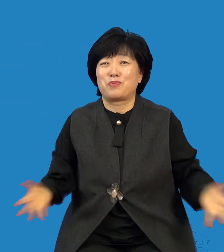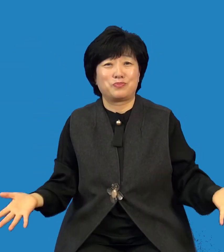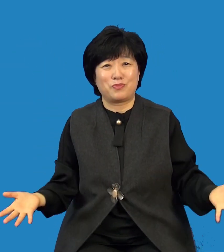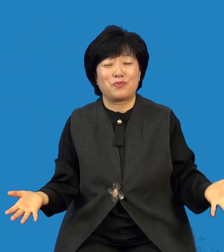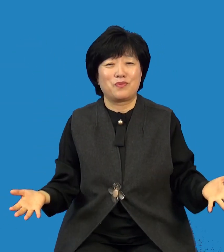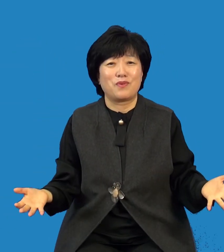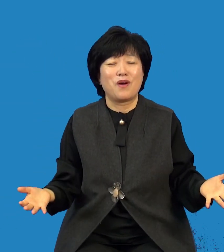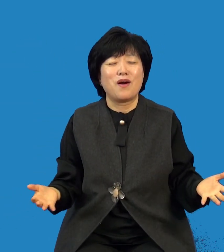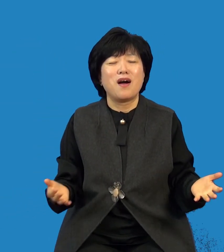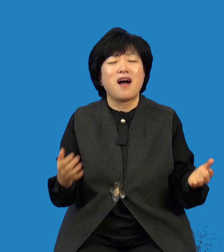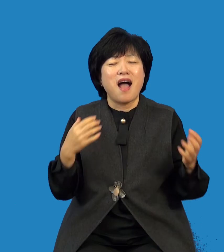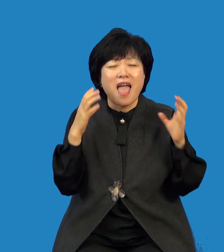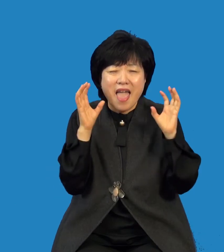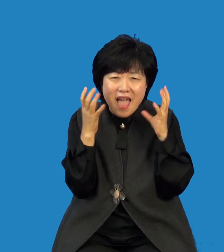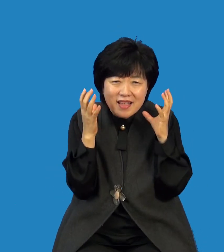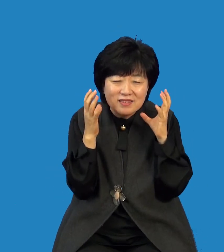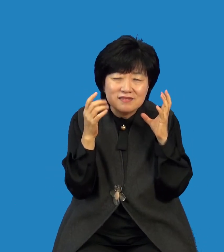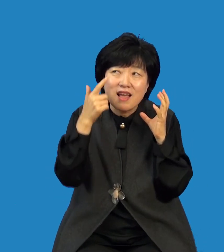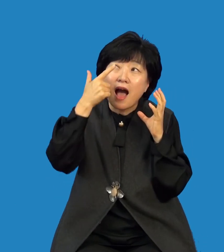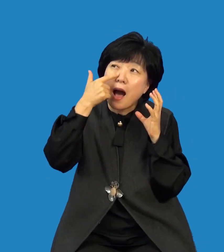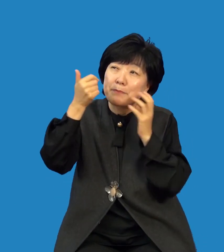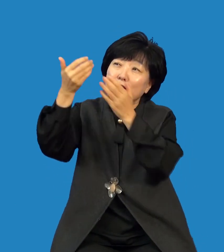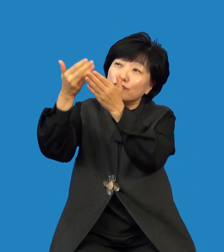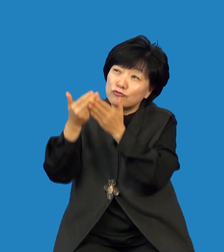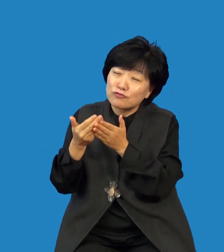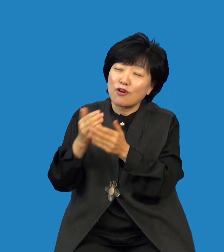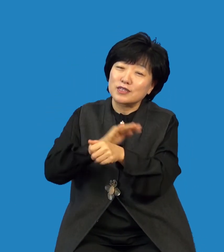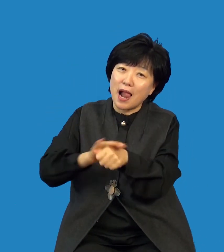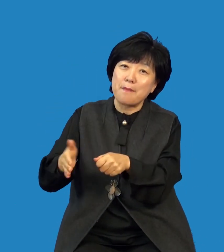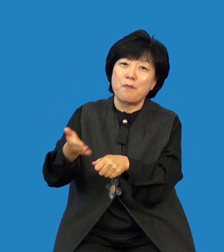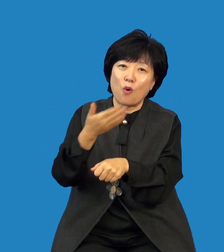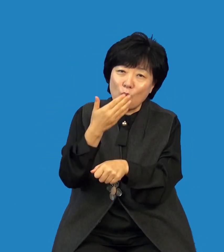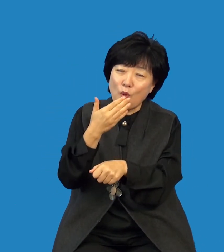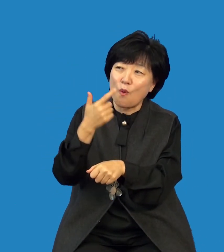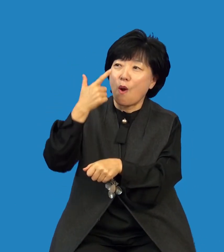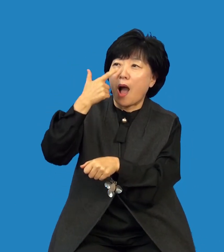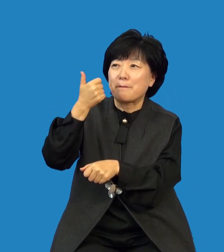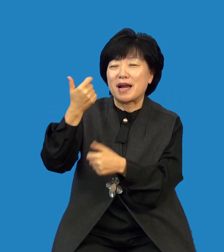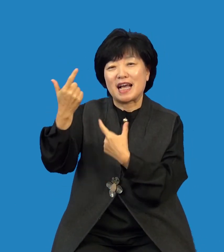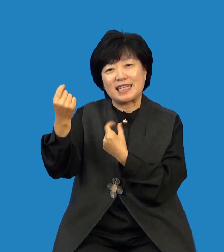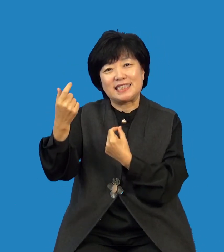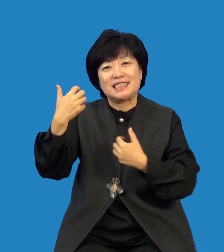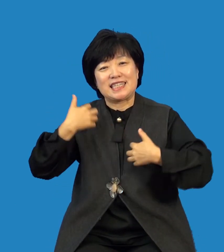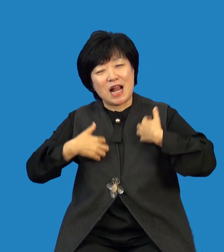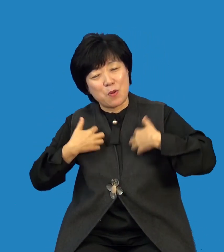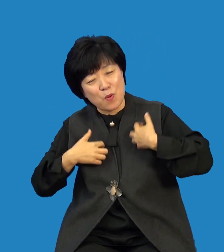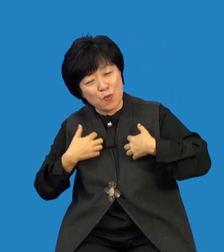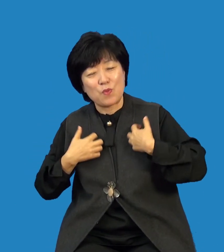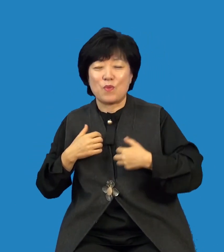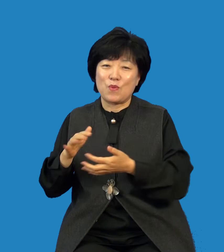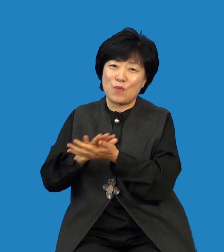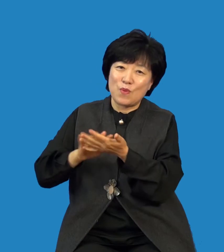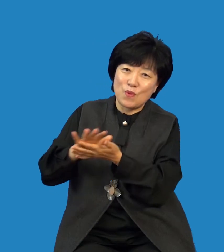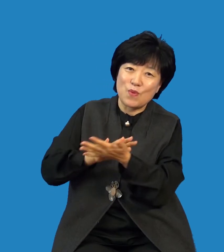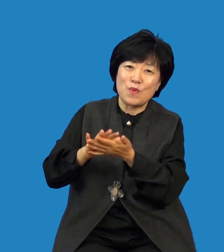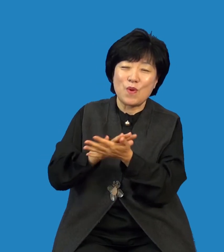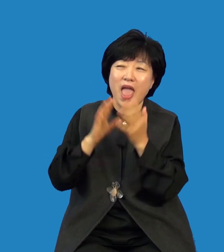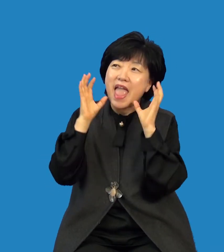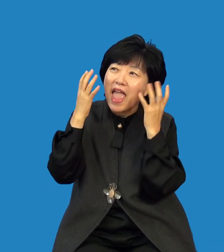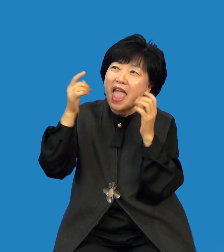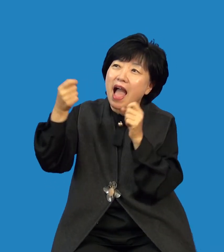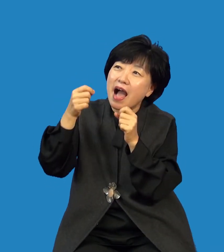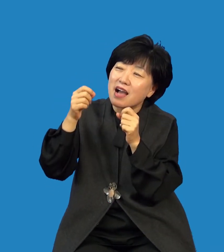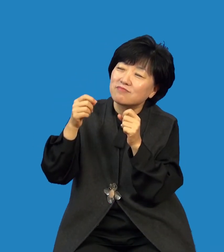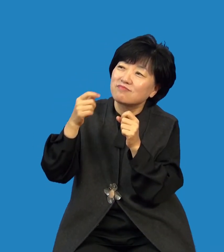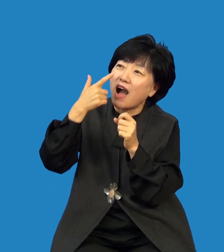그냥 아이는 집에서 아빠가 주는 거 잘 먹고 아빠랑 재밌게 놀고 재롱 피우고 이러면서 지내면 되는 거지, 집세를